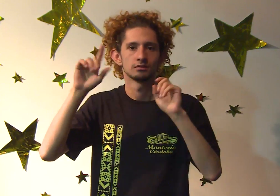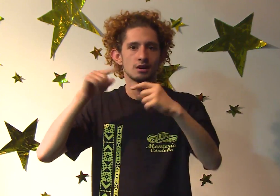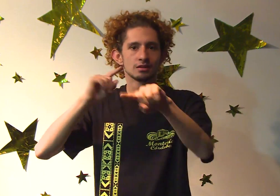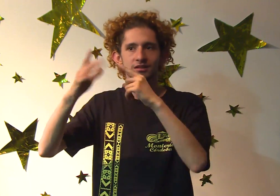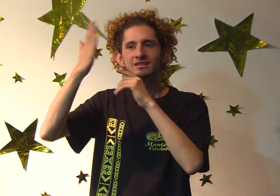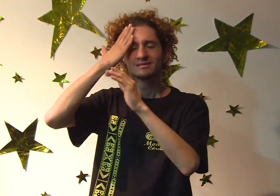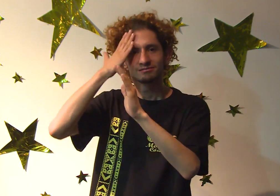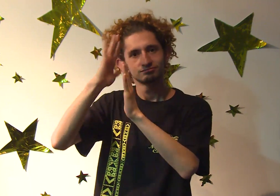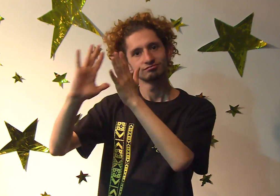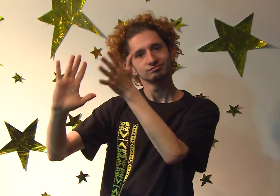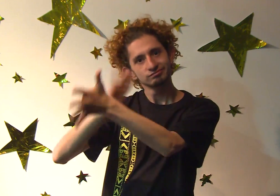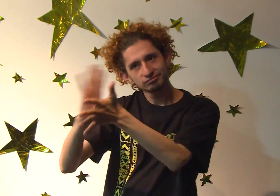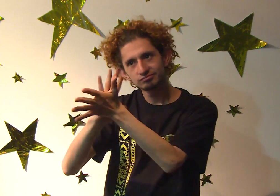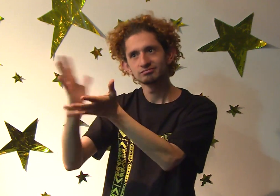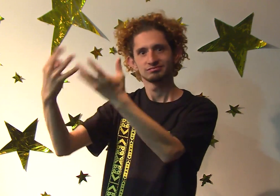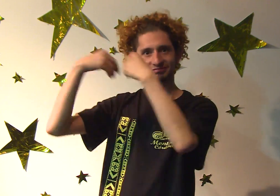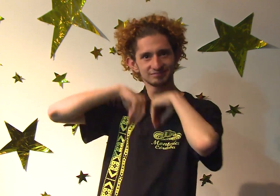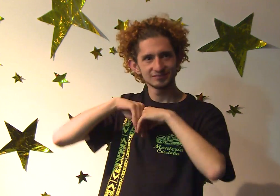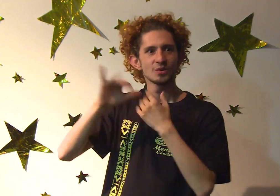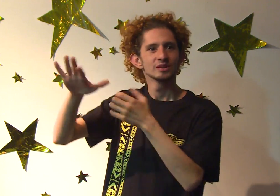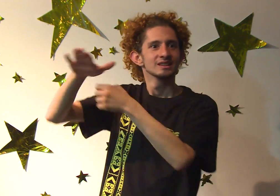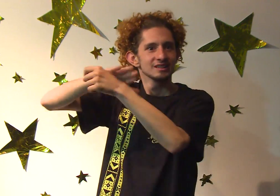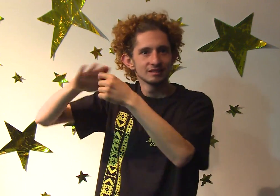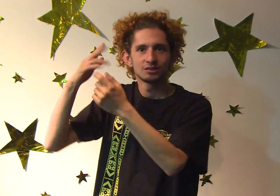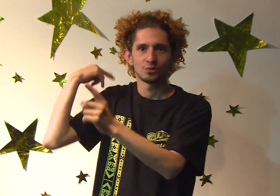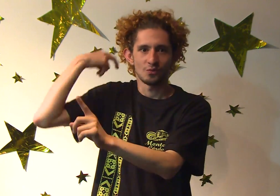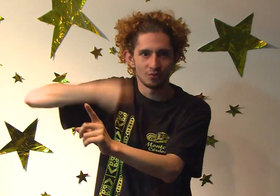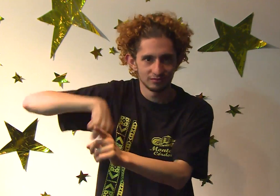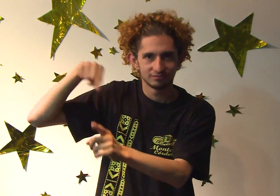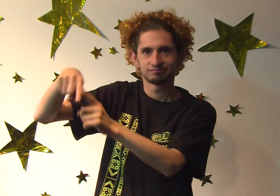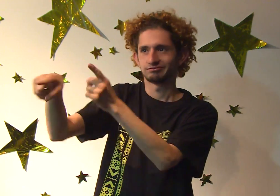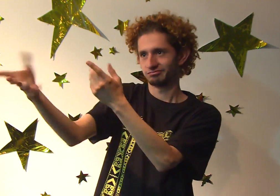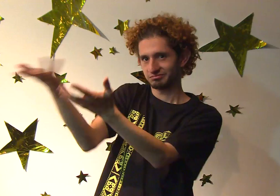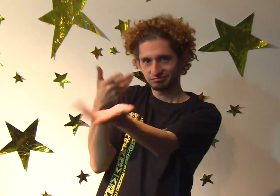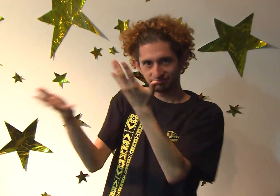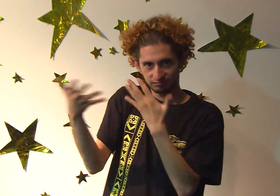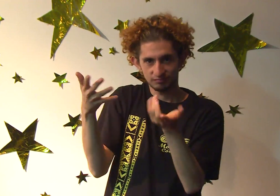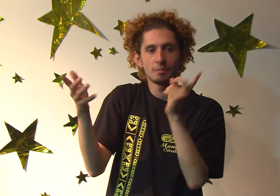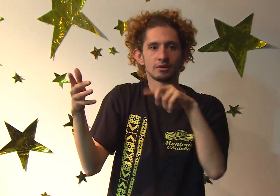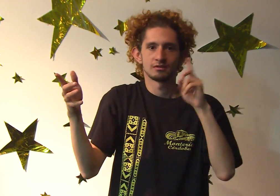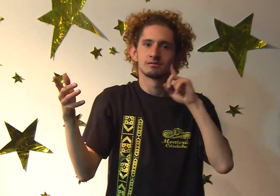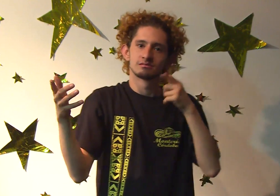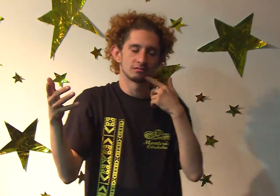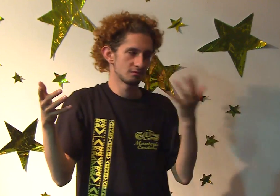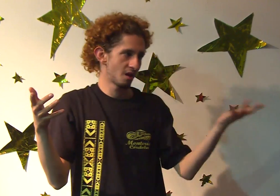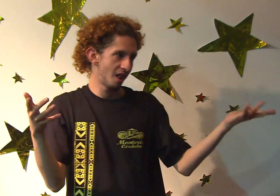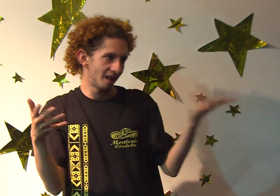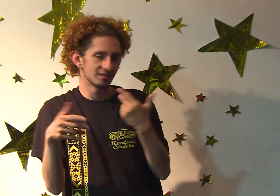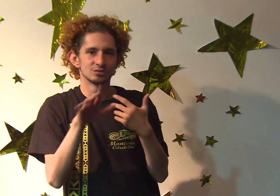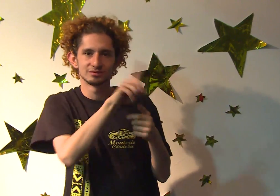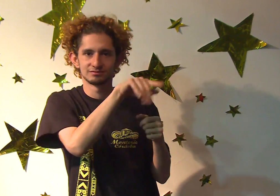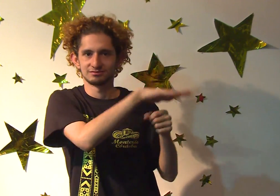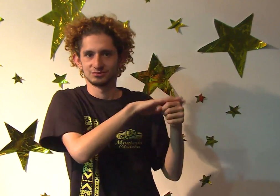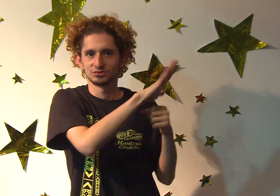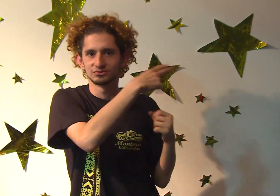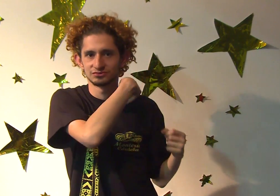intérpretes. Y estábamos hablando con respecto a la situación histórica